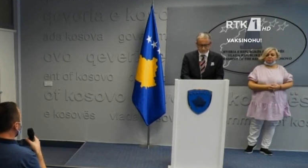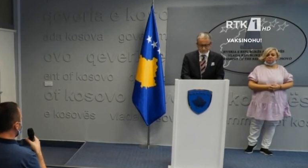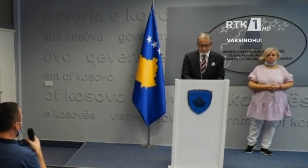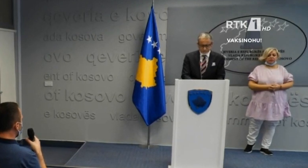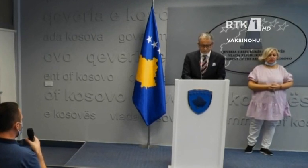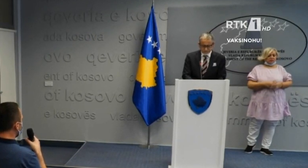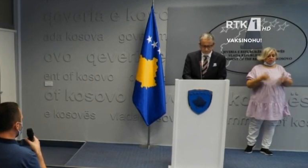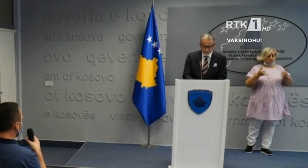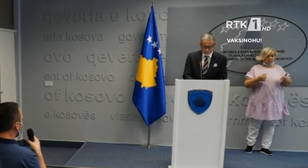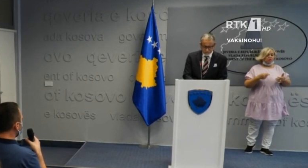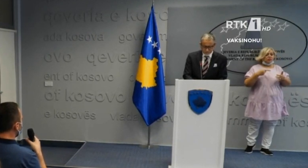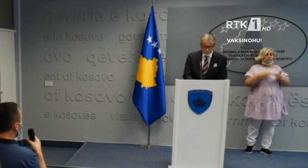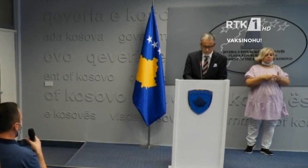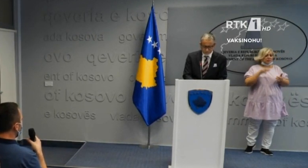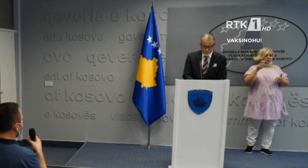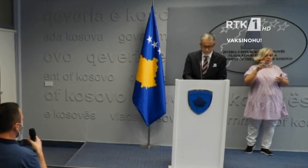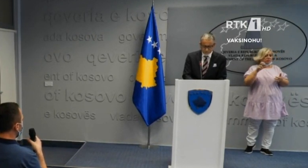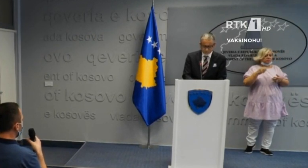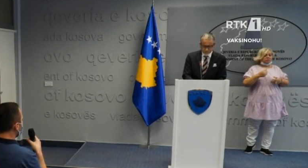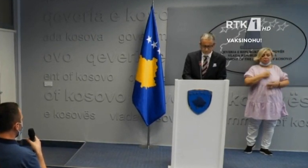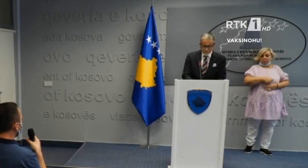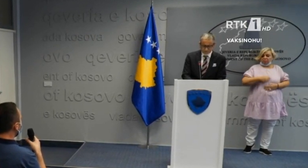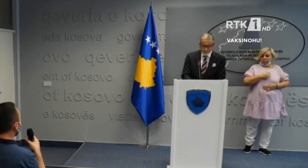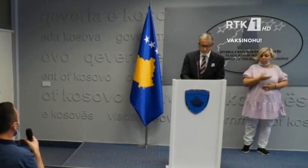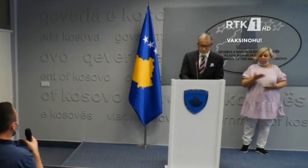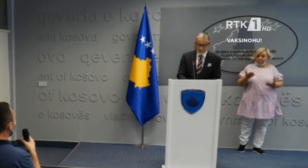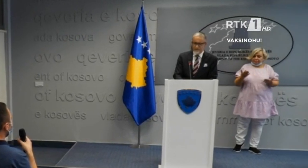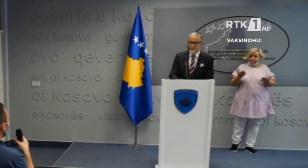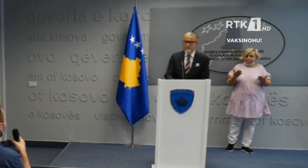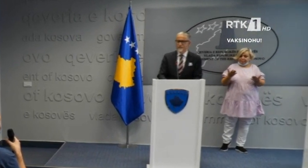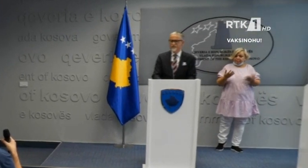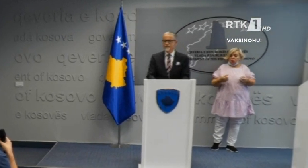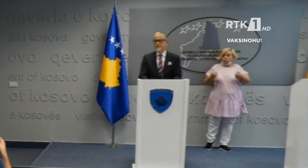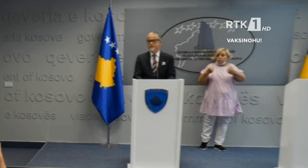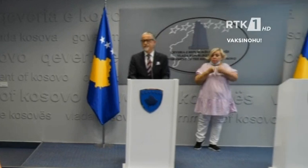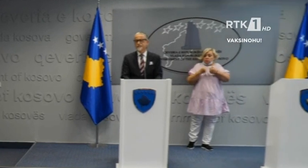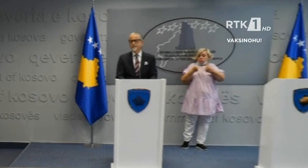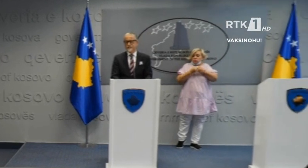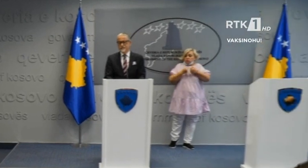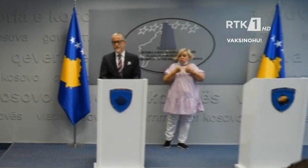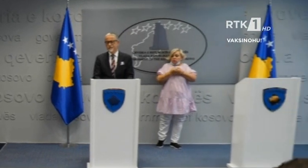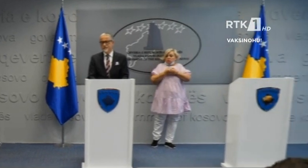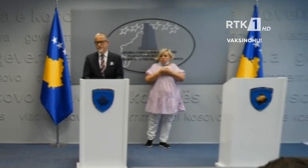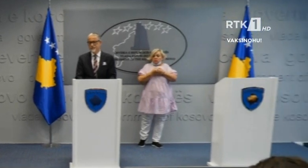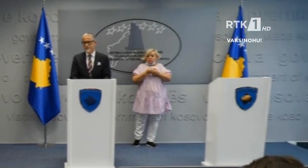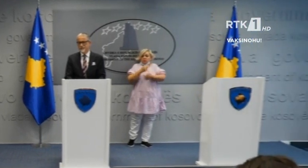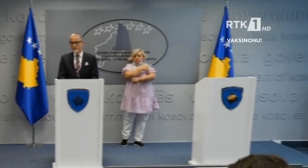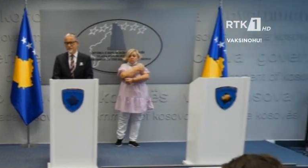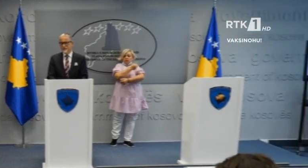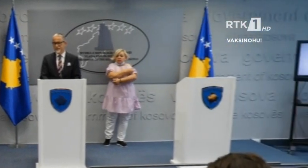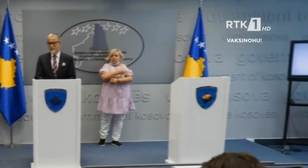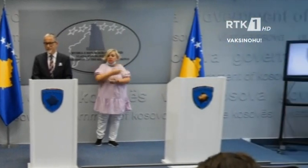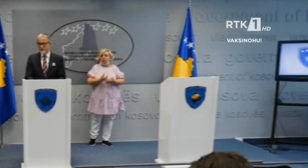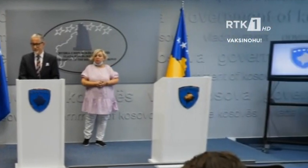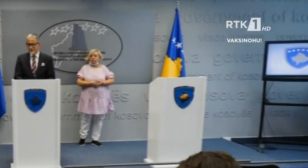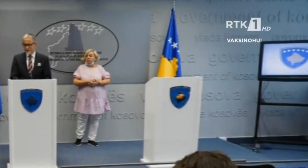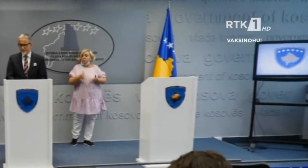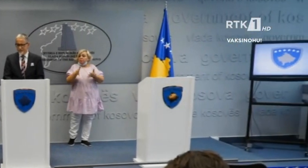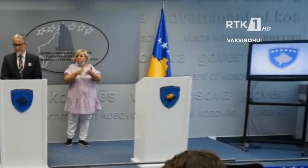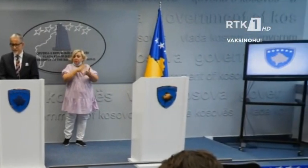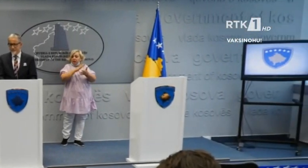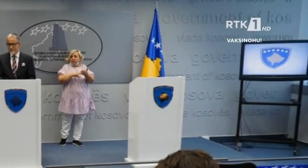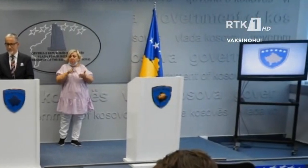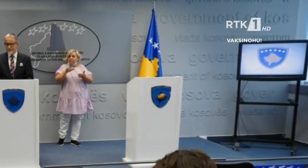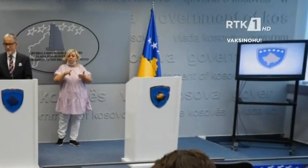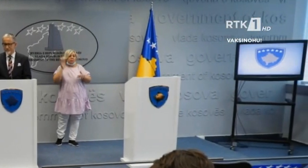rrëth 1300 pacient të shtrirë, larkë qoftë nëse mbushët kapacitetet e SHSKUK-s, a ka një plan qeveria